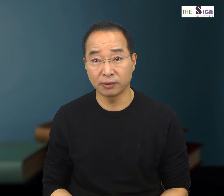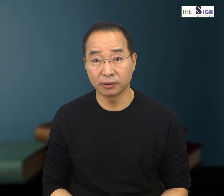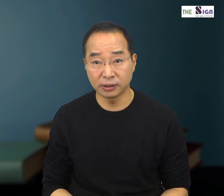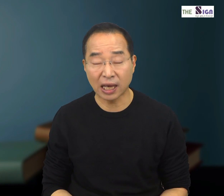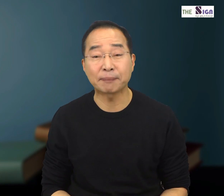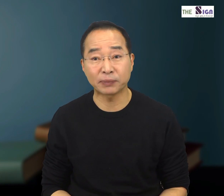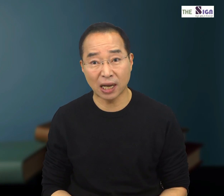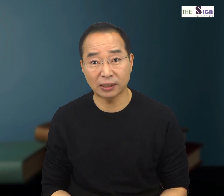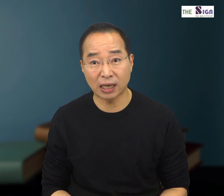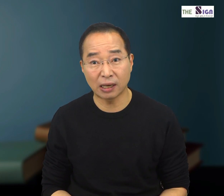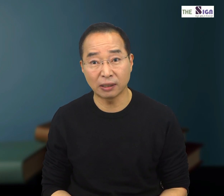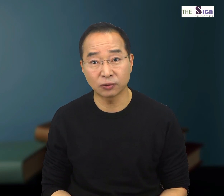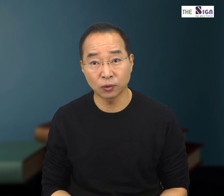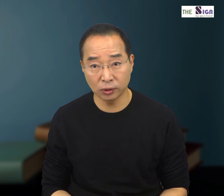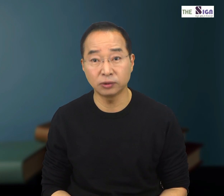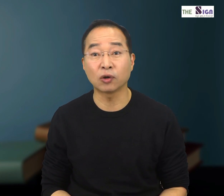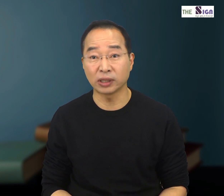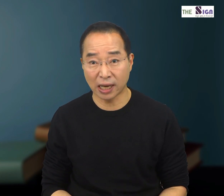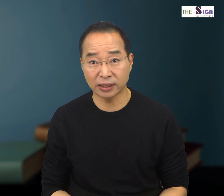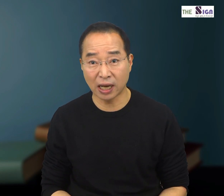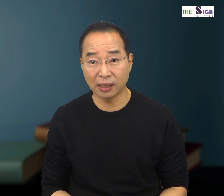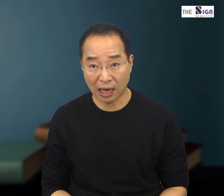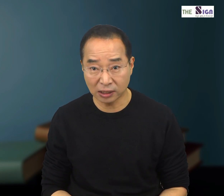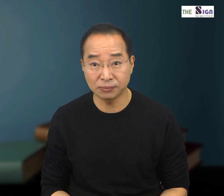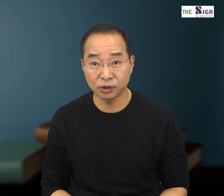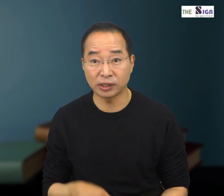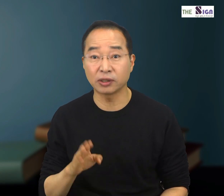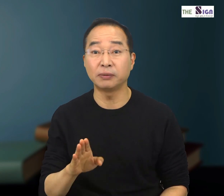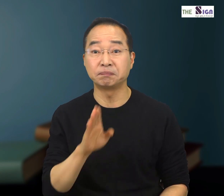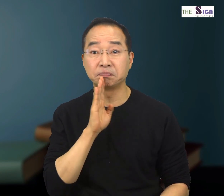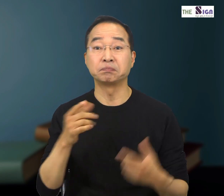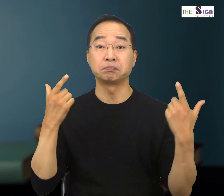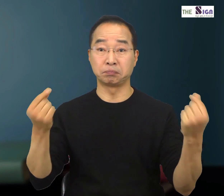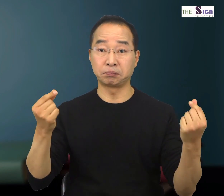그래서 합당하다 또는 정당하다라는 의미로 해서